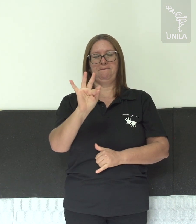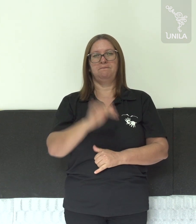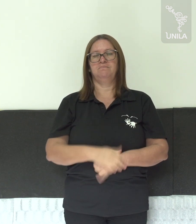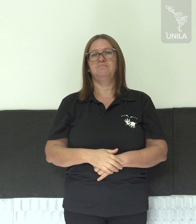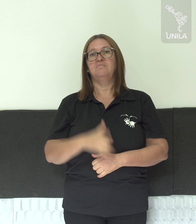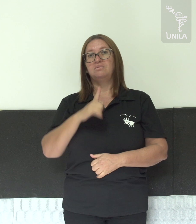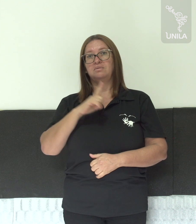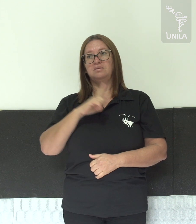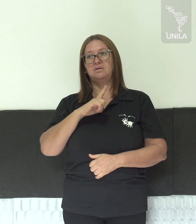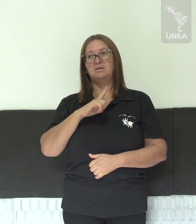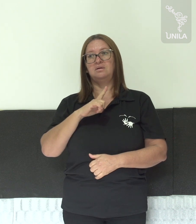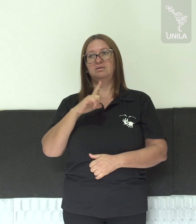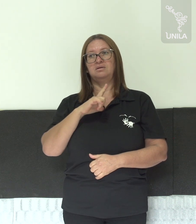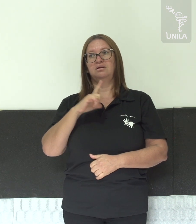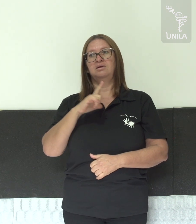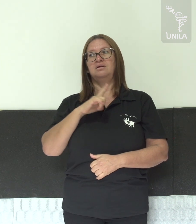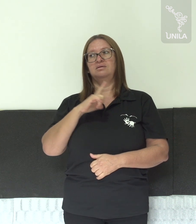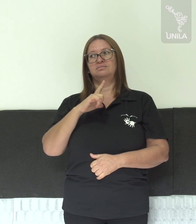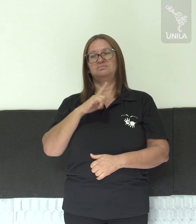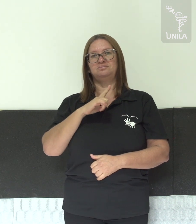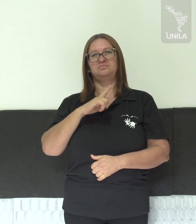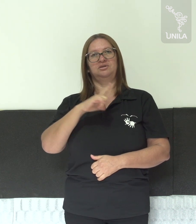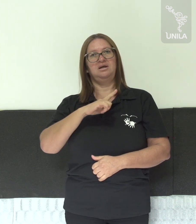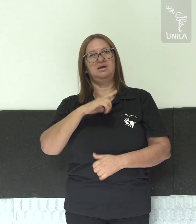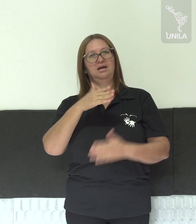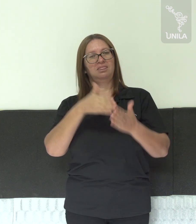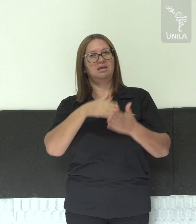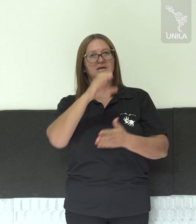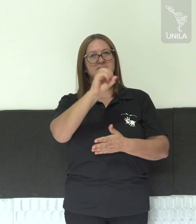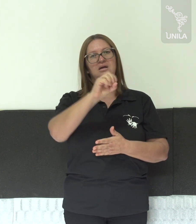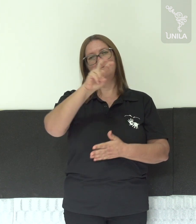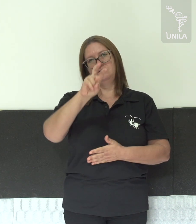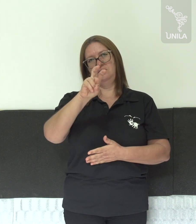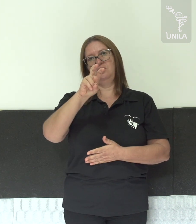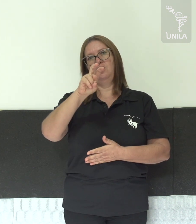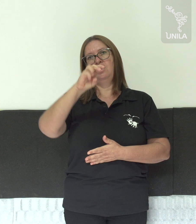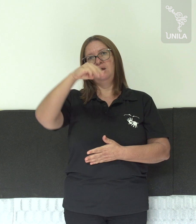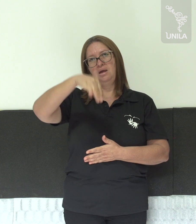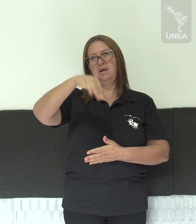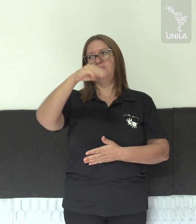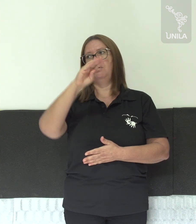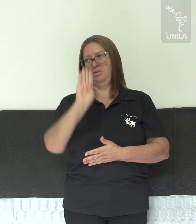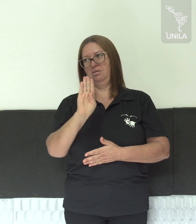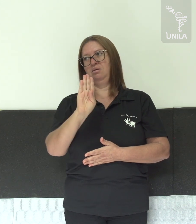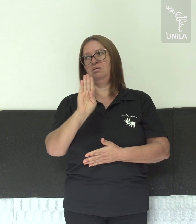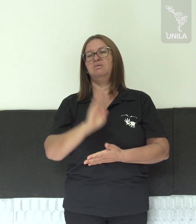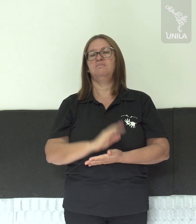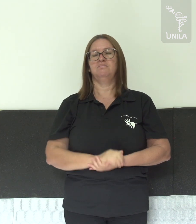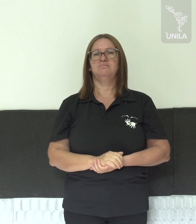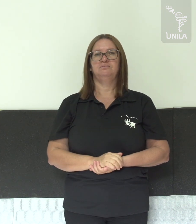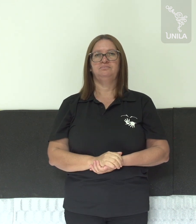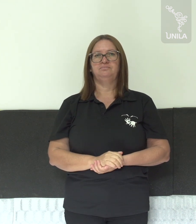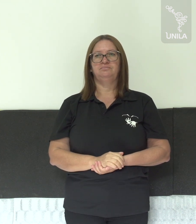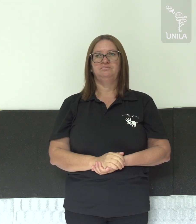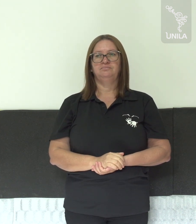e que possuem tamanho de até 0,5 MB, megabytes, 5 megabytes.